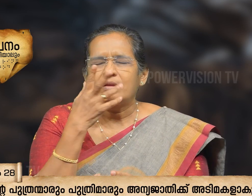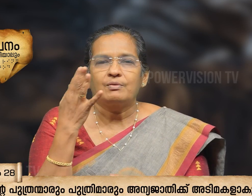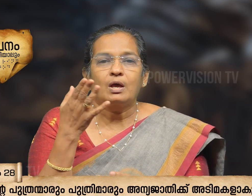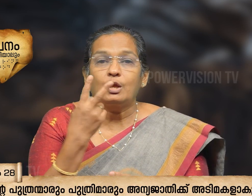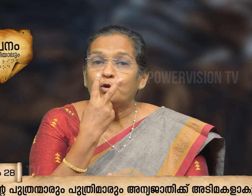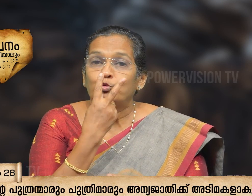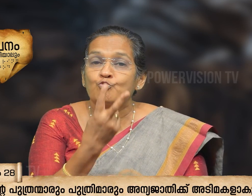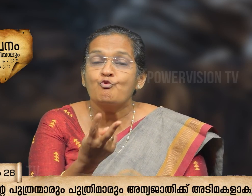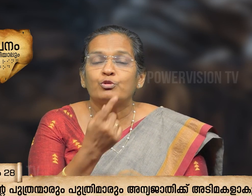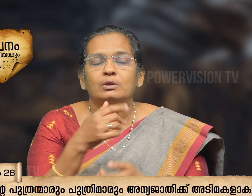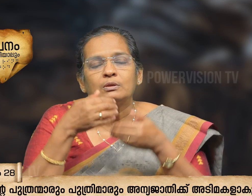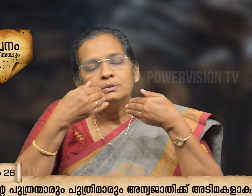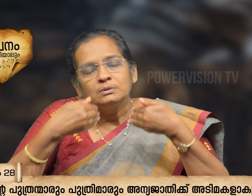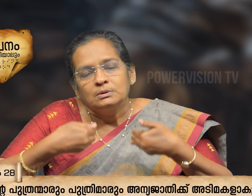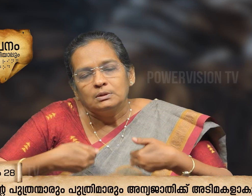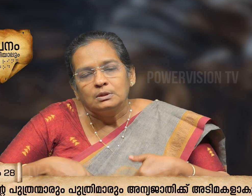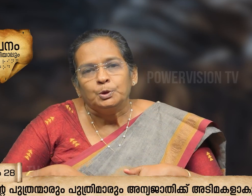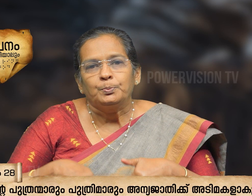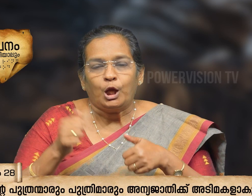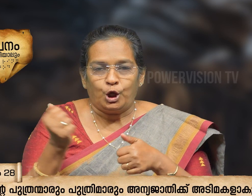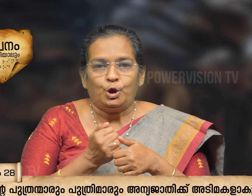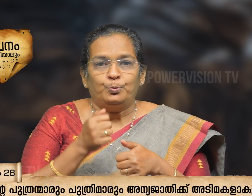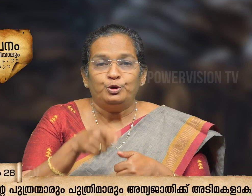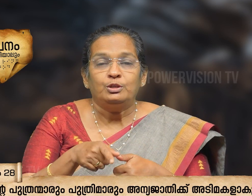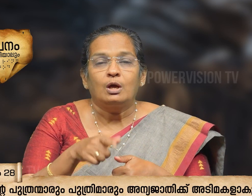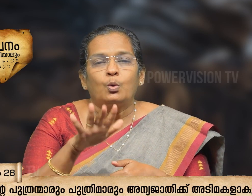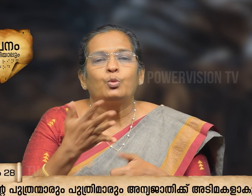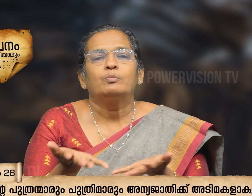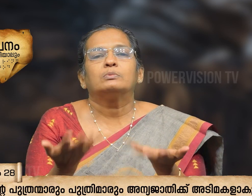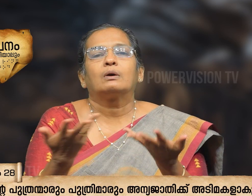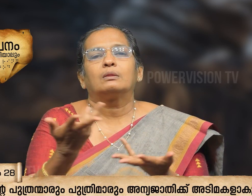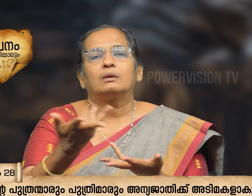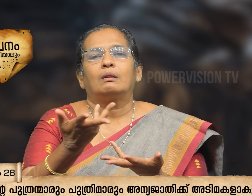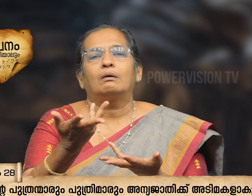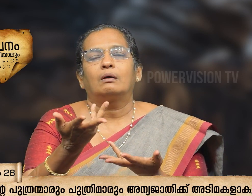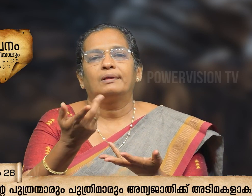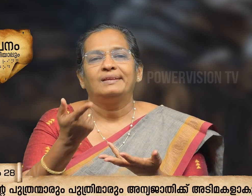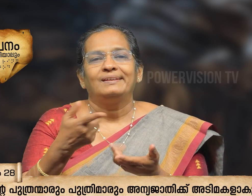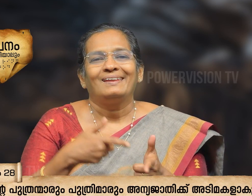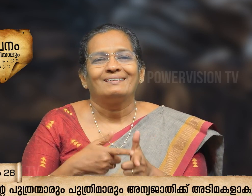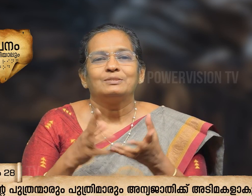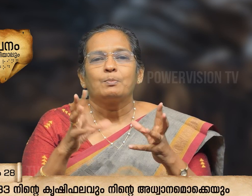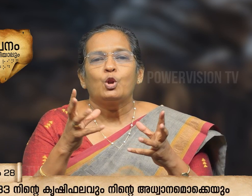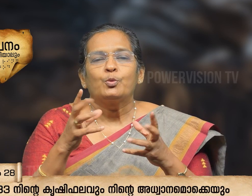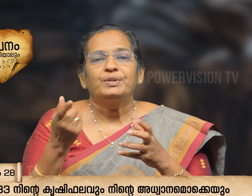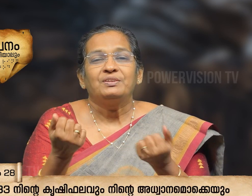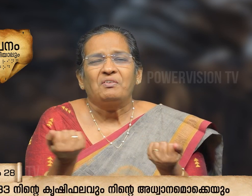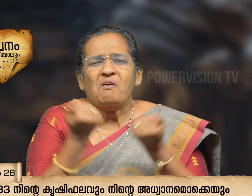കണ്ണ് ഇടവിടാതെ അവരെ നോക്കിയിരുന്ന് ക്ഷീണിക്കും, എങ്കിലും നിന്നാൽ ഒന്നും സാധിക്കയില്ല. നിന്റെ കൃഷിഫലവും